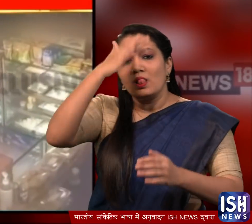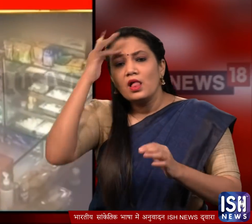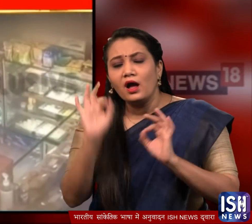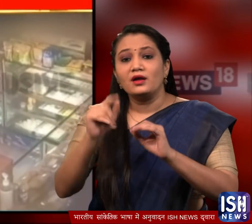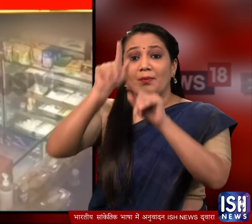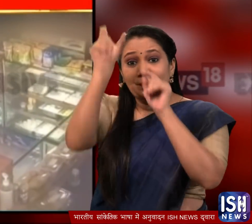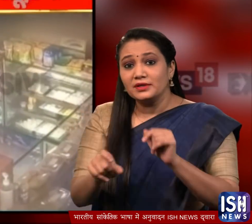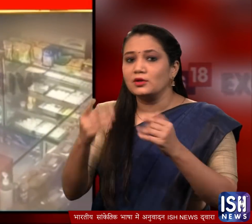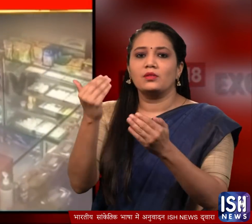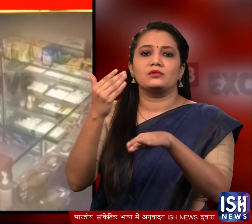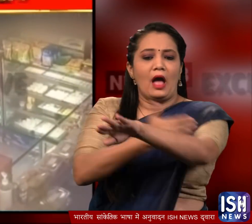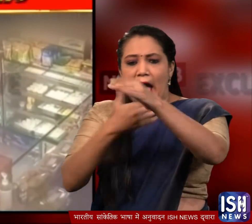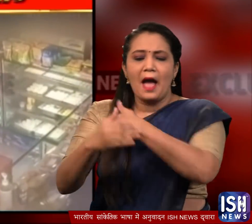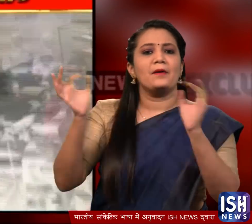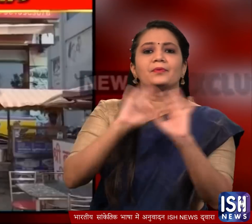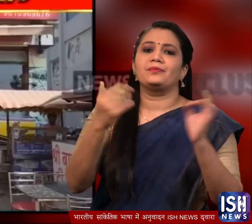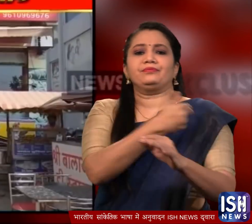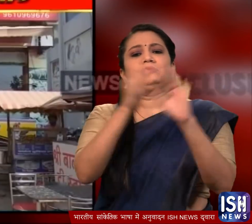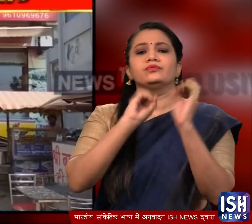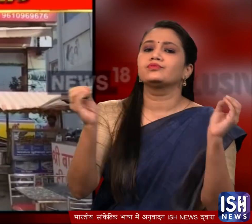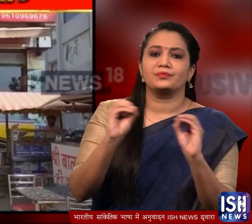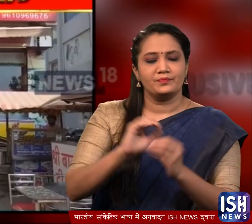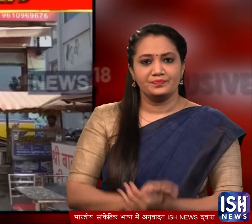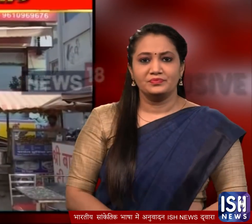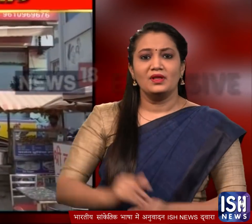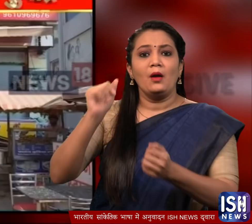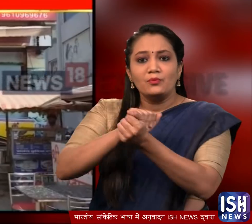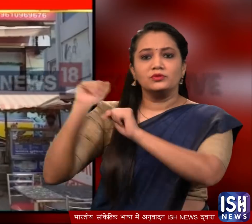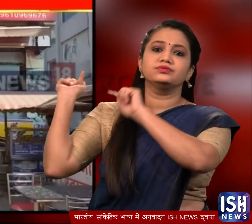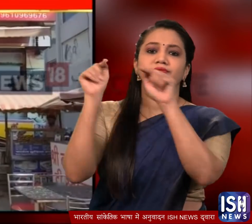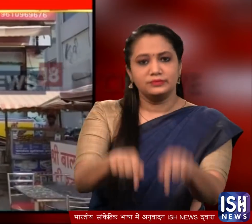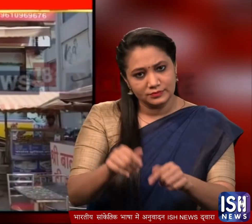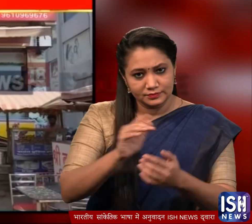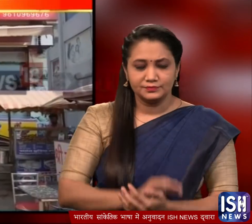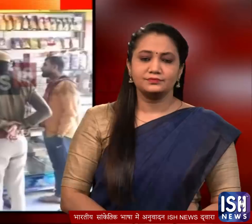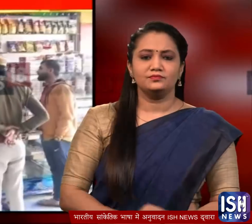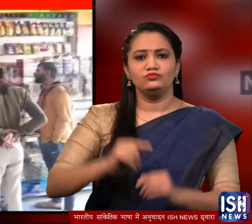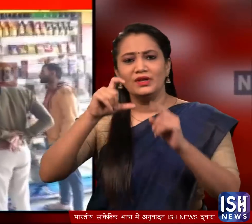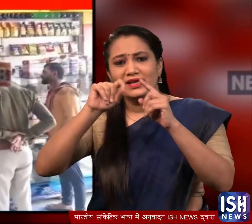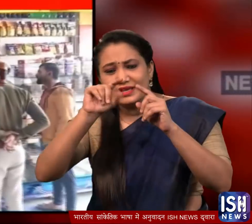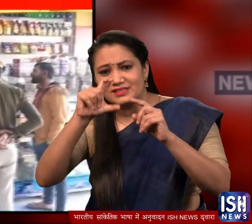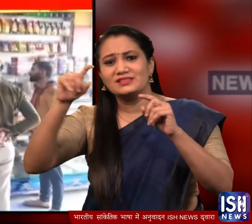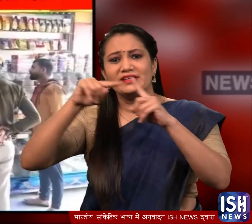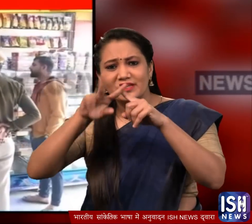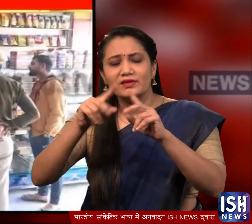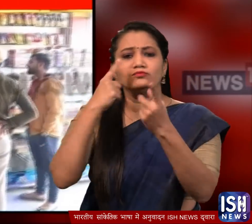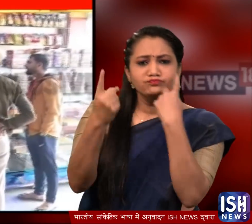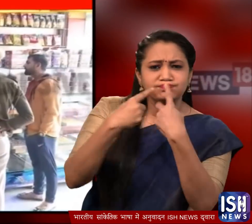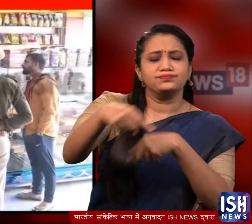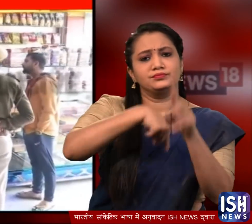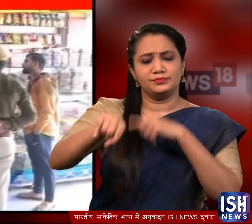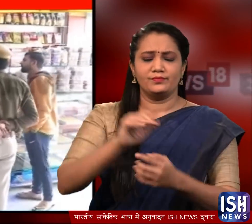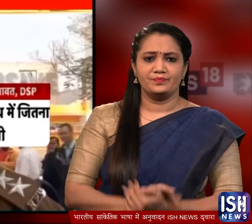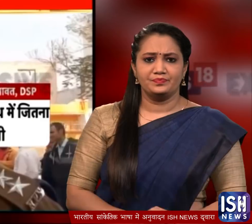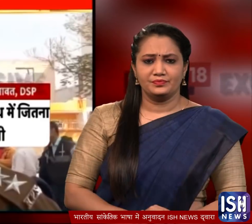रही कि फायरिंग में दुकानदार को कोई नुकसान नहीं पहुंचा। फायरिंग की सूचना मिलने के बाद पुलिस की टीम मौके पर पहुंची और CCTV फुटेज और मौका वारदात